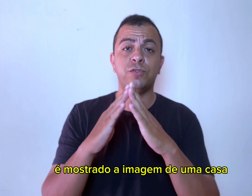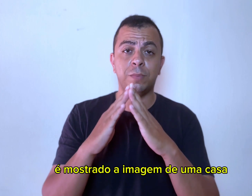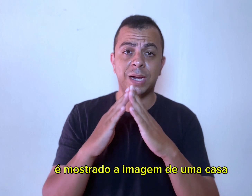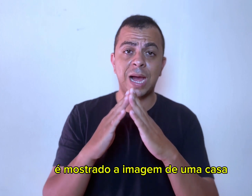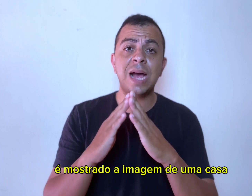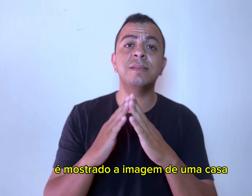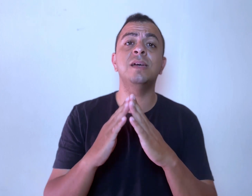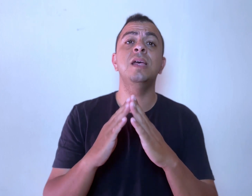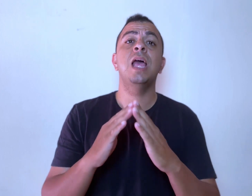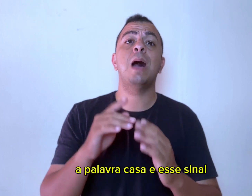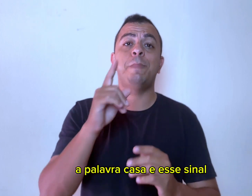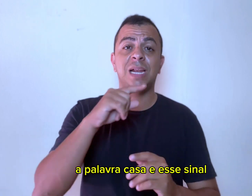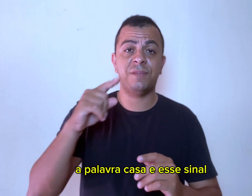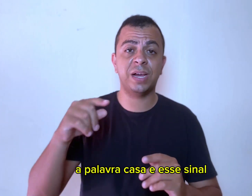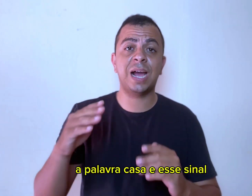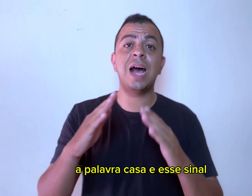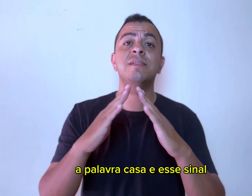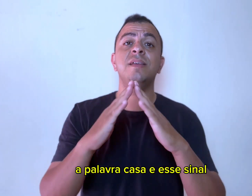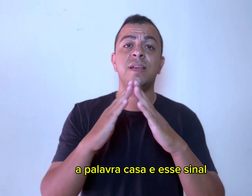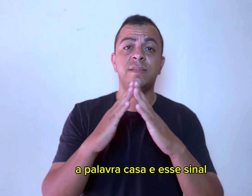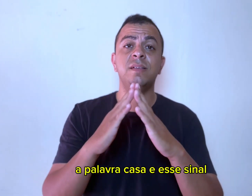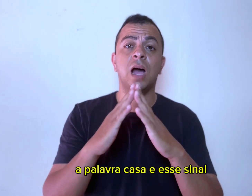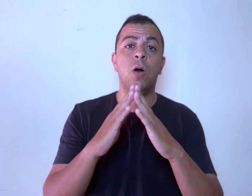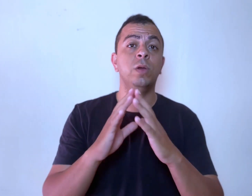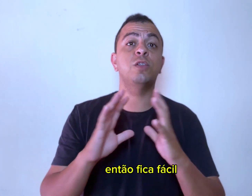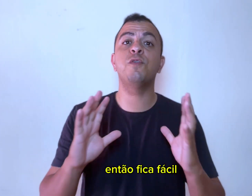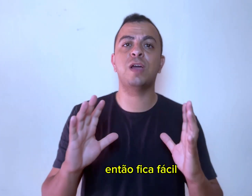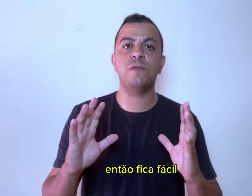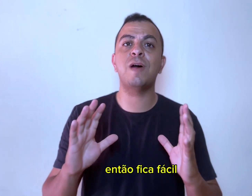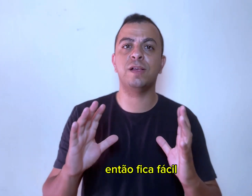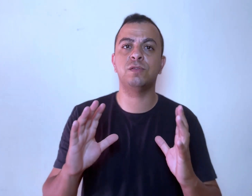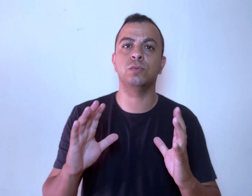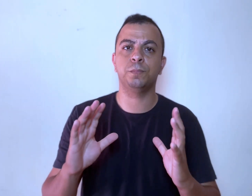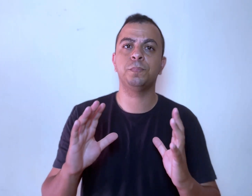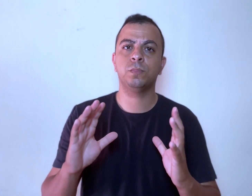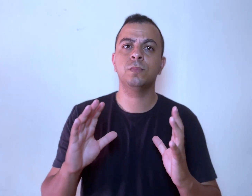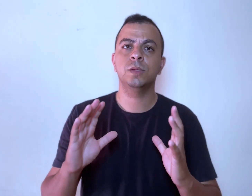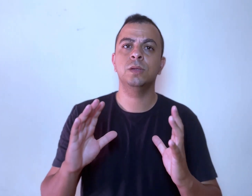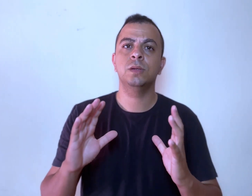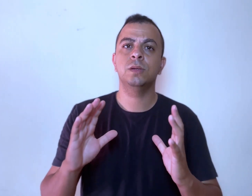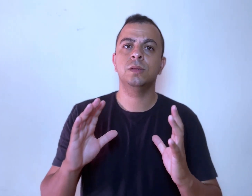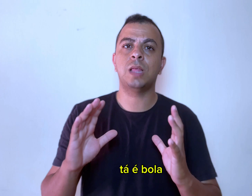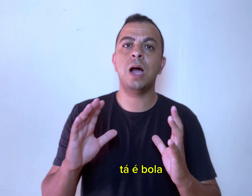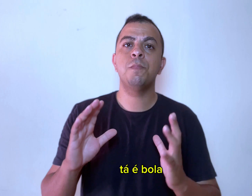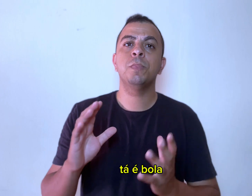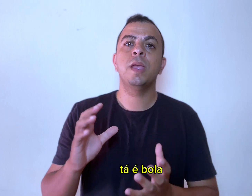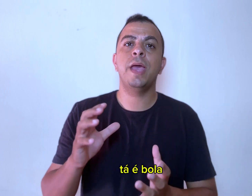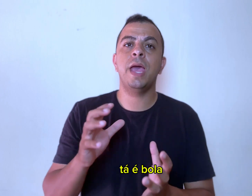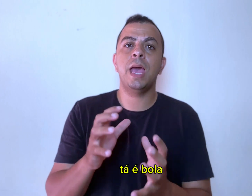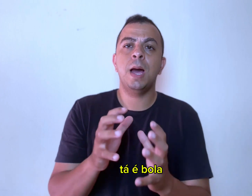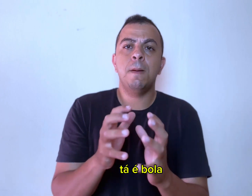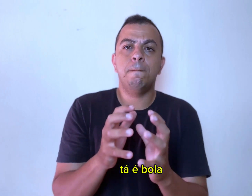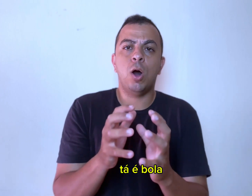uma casa, a palavra casa e esse sinal. Então fica fácil. Tá?